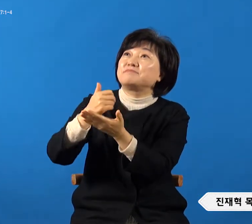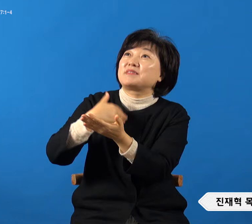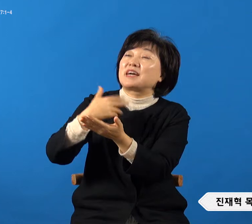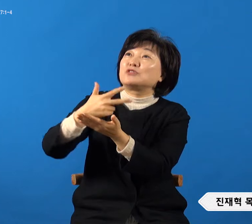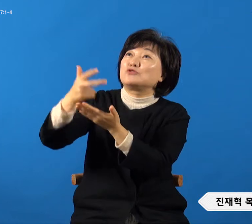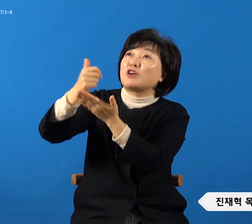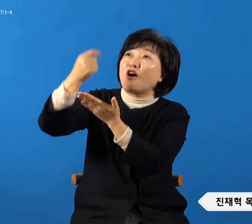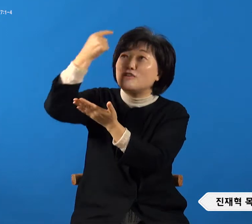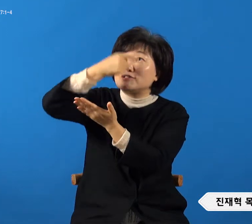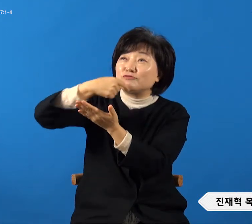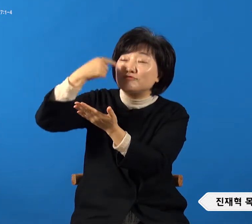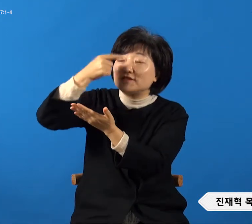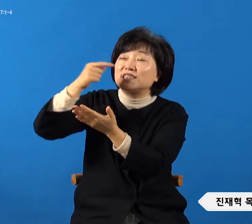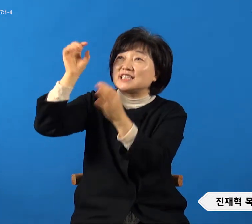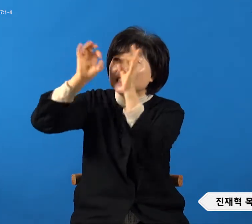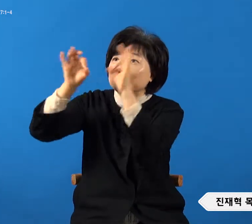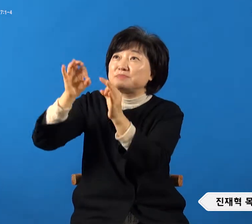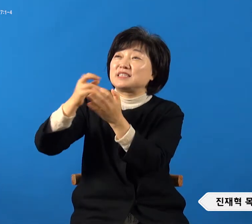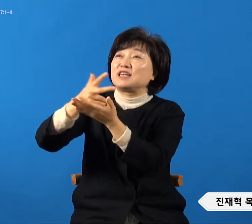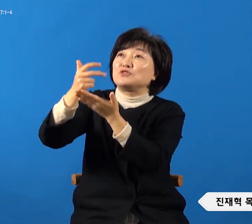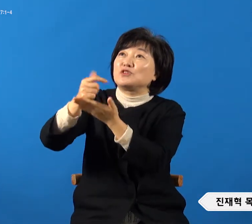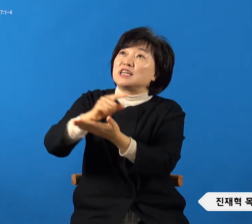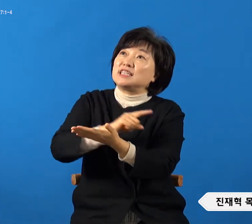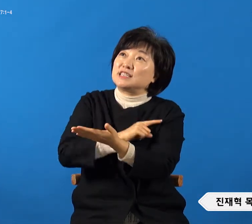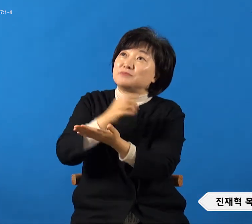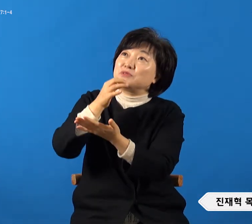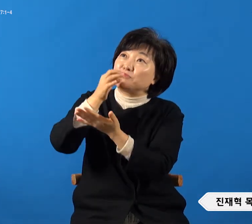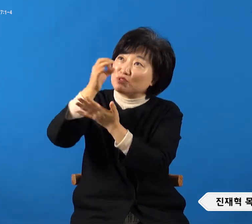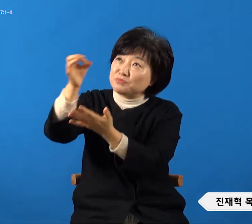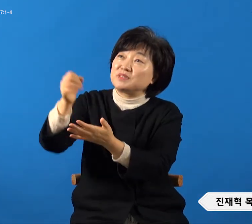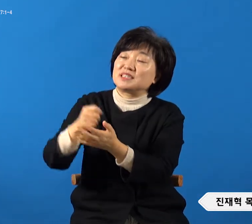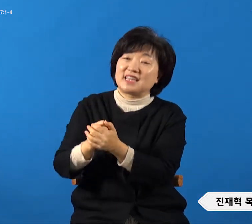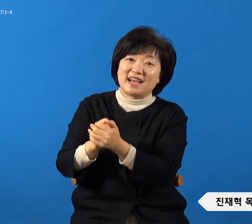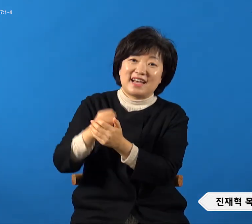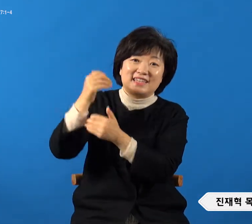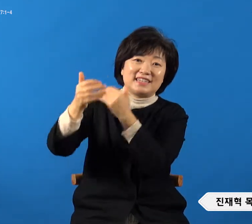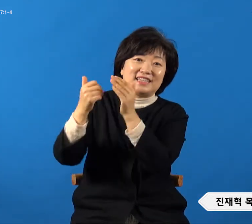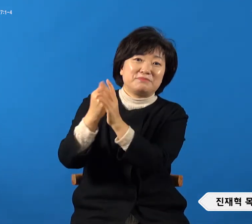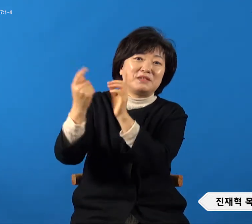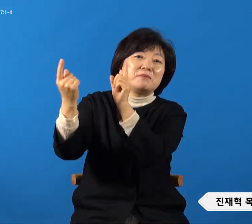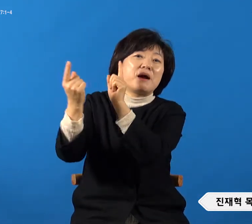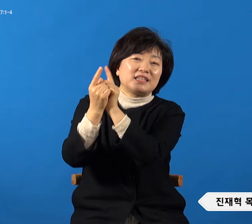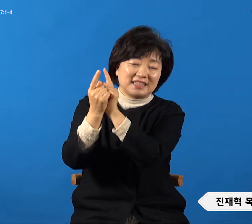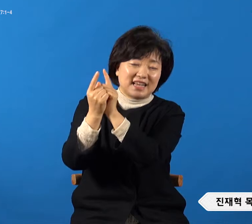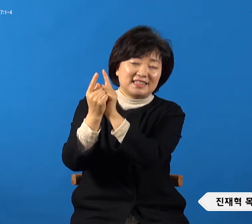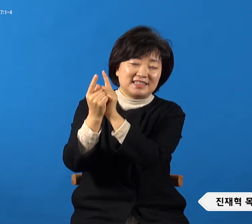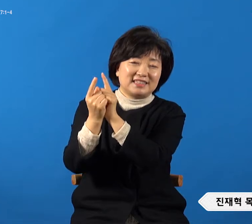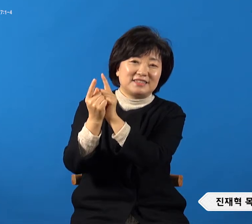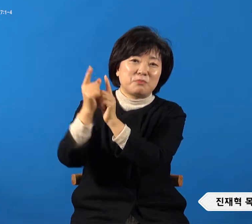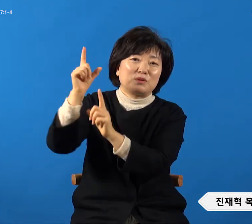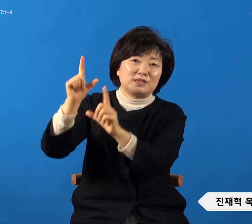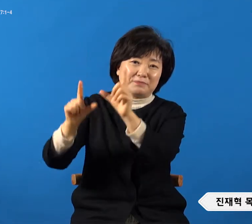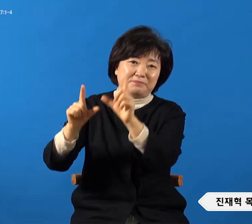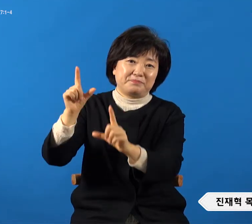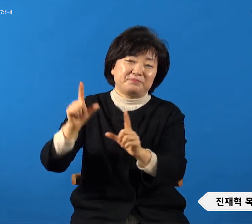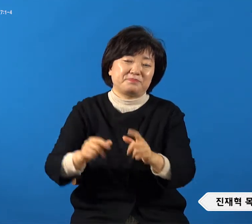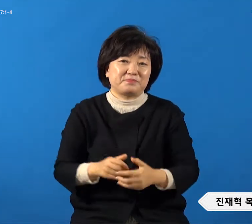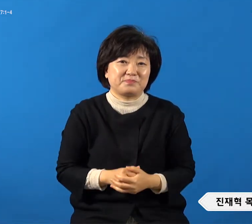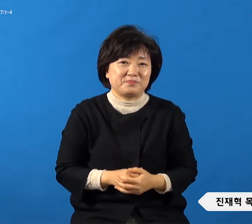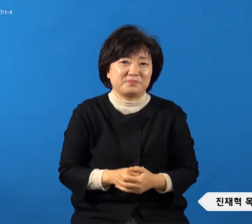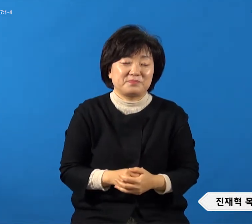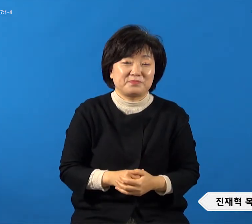주를 찾습니다. 하나님, 내가 주의 이름을 부릅니다. 하나님을 만나는 이 시편 기자의 모습을